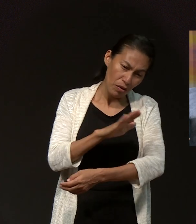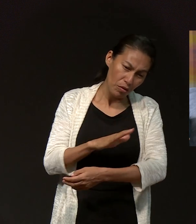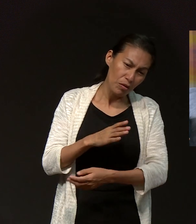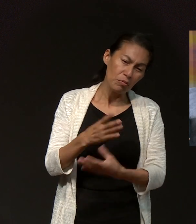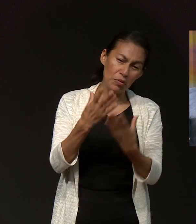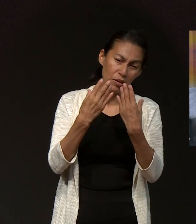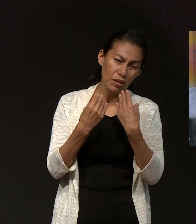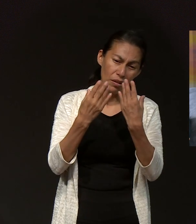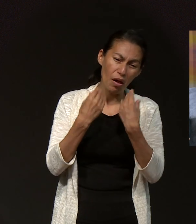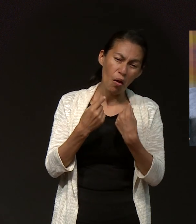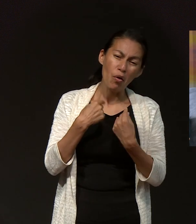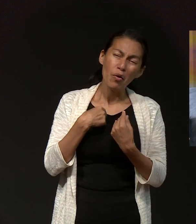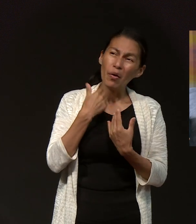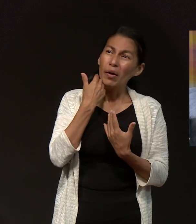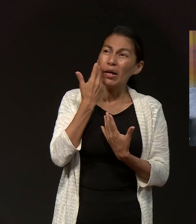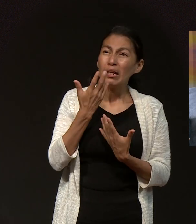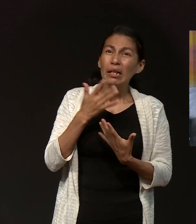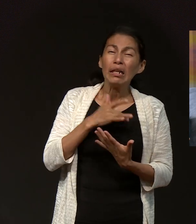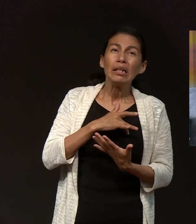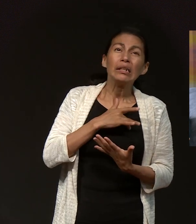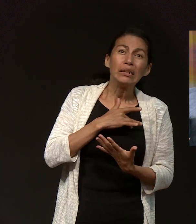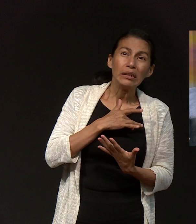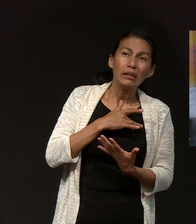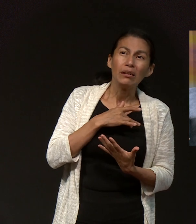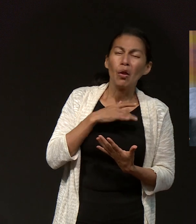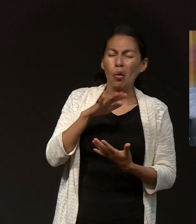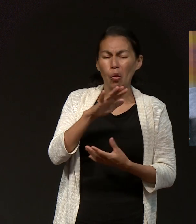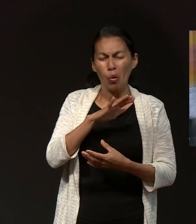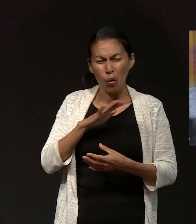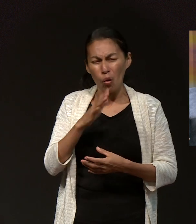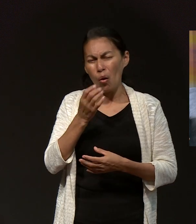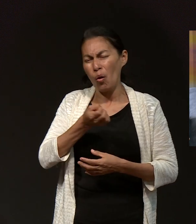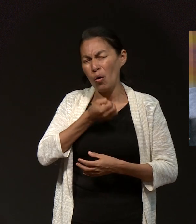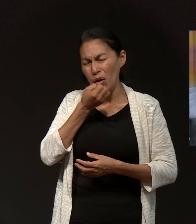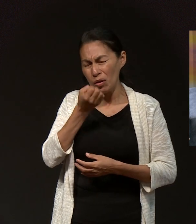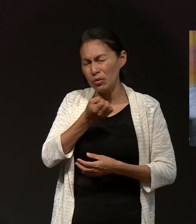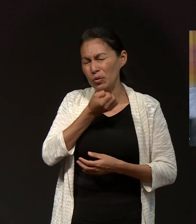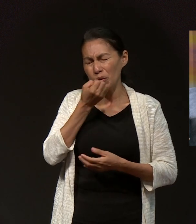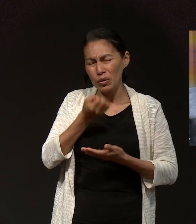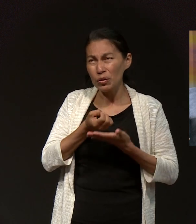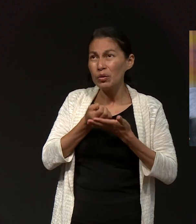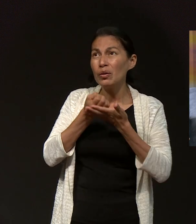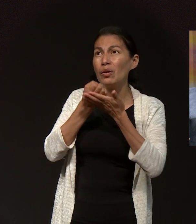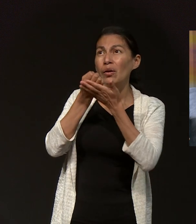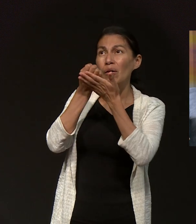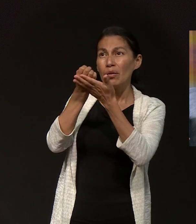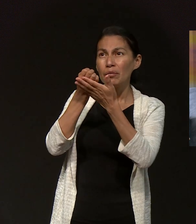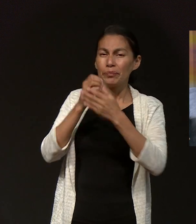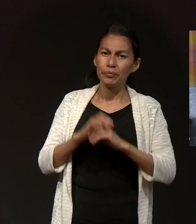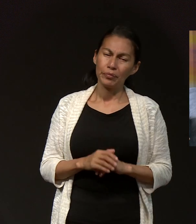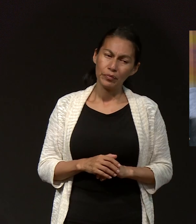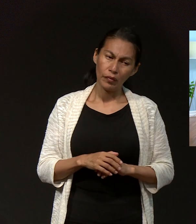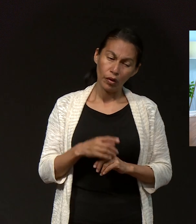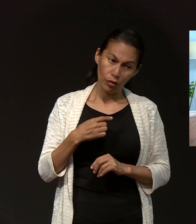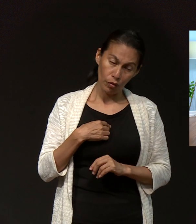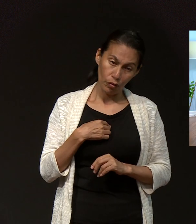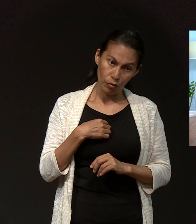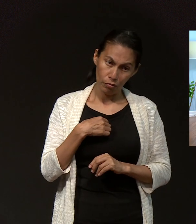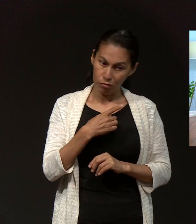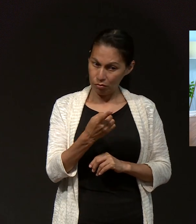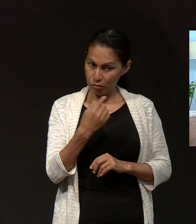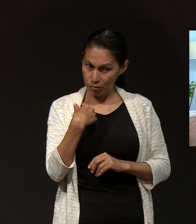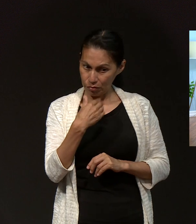en oración. Entonces, para conocernos, pues, sí, fueron oraciones. Sí me tocó escuchar